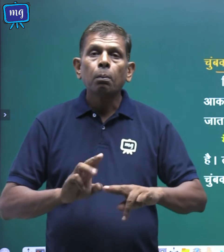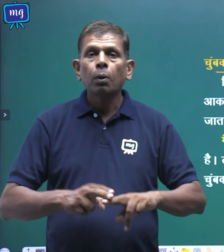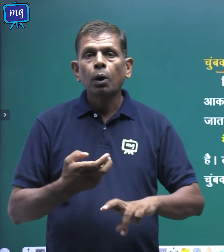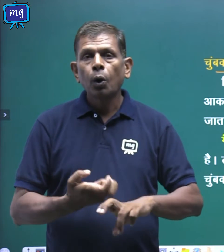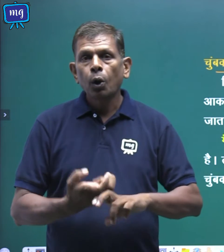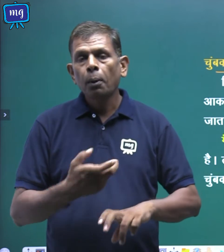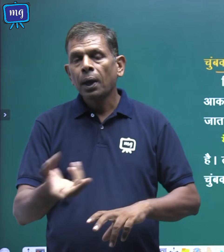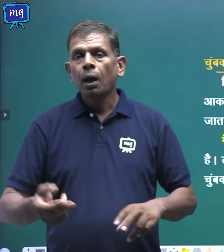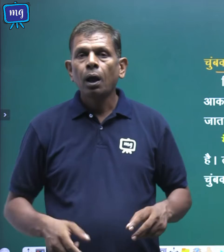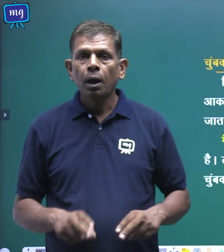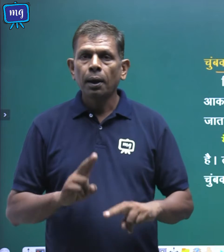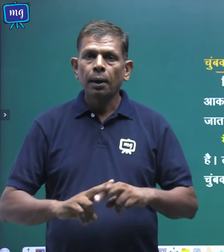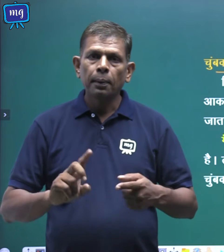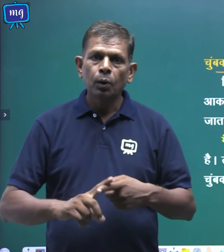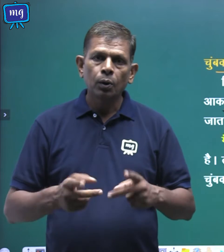लोहे को